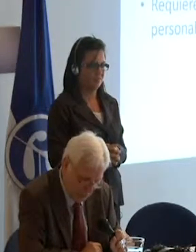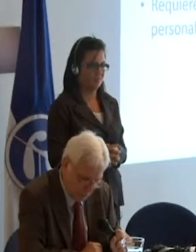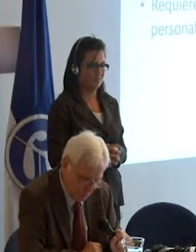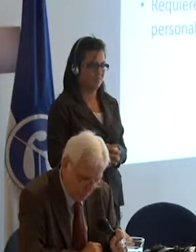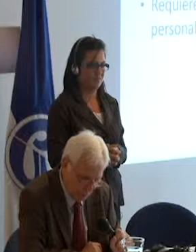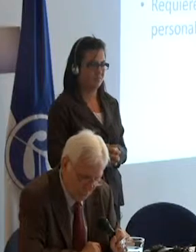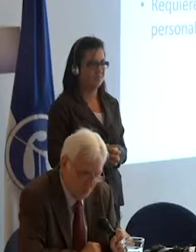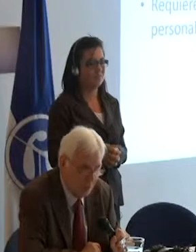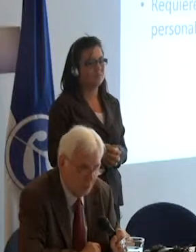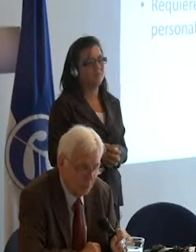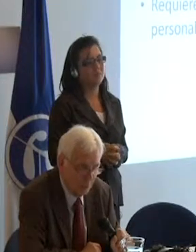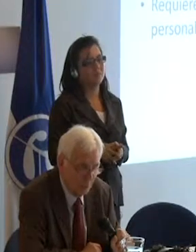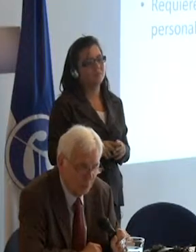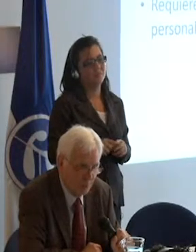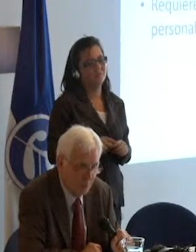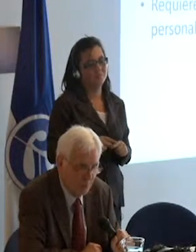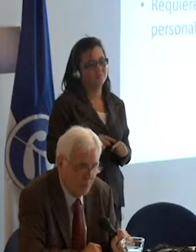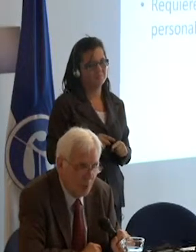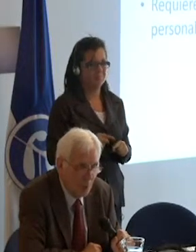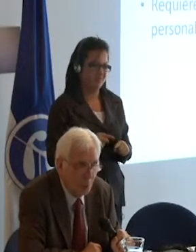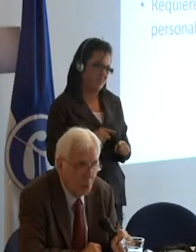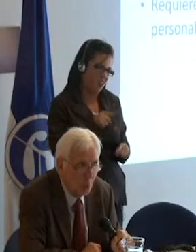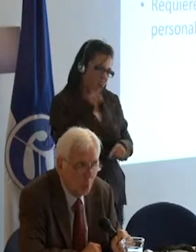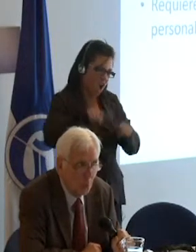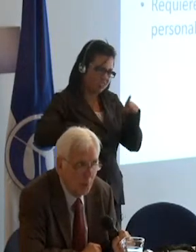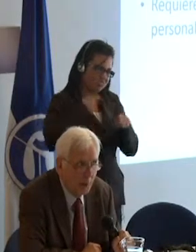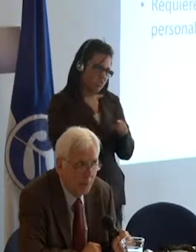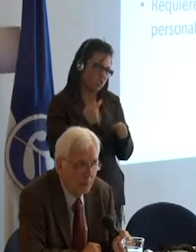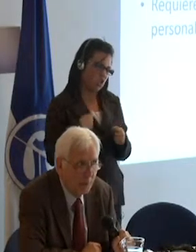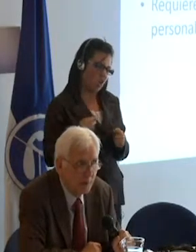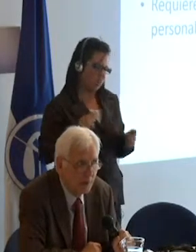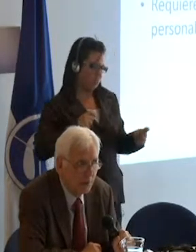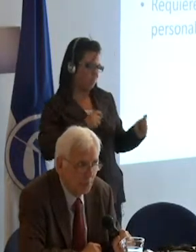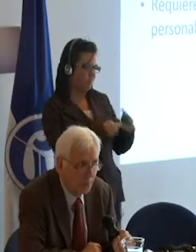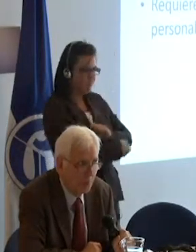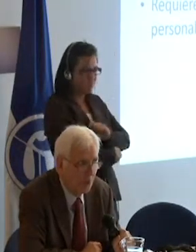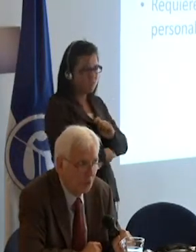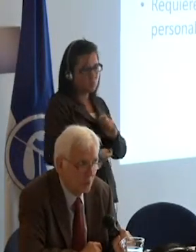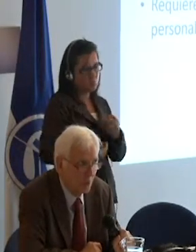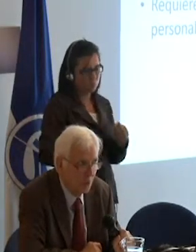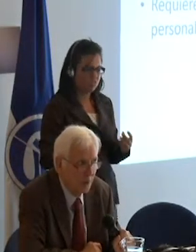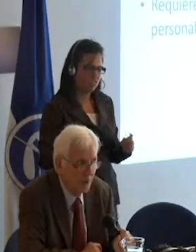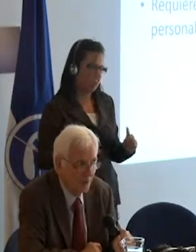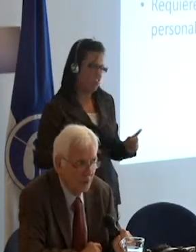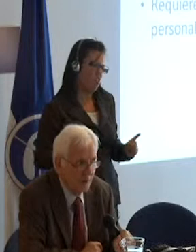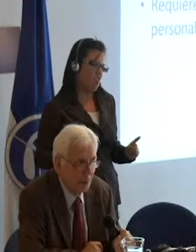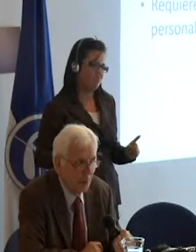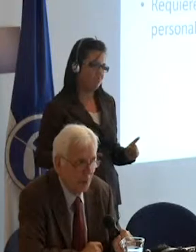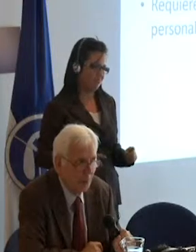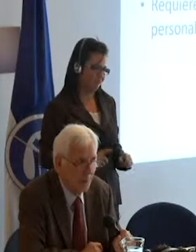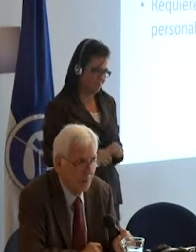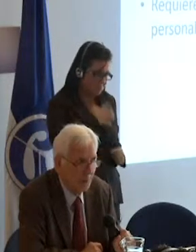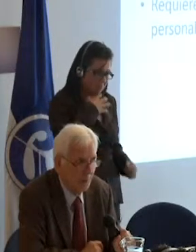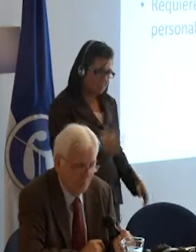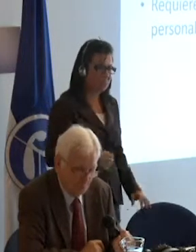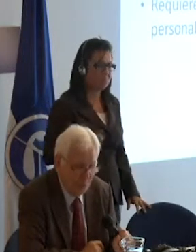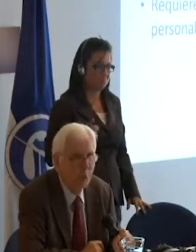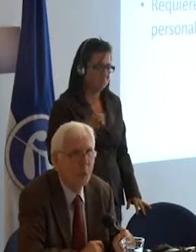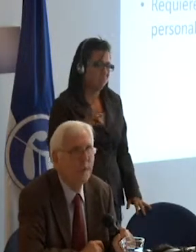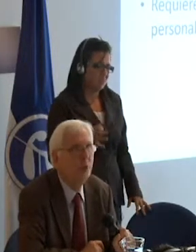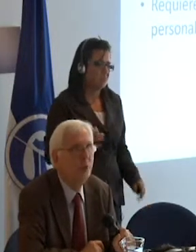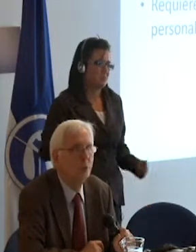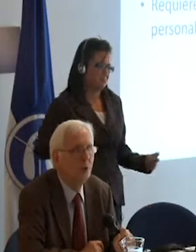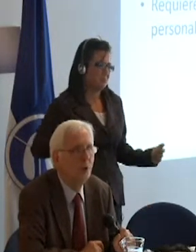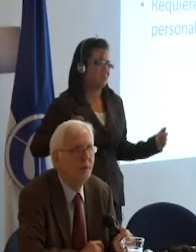aunque muchos digan que no cambiaron mucho, en realidad cambiaron mucho, cambiaron muchas cosas. Y uno de los